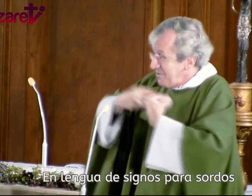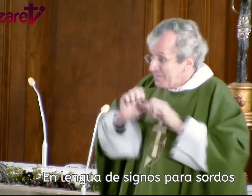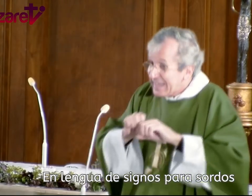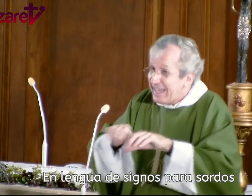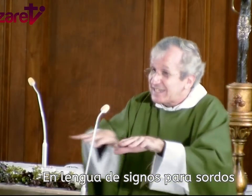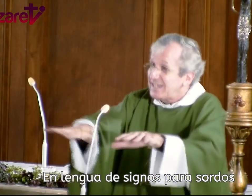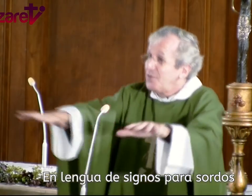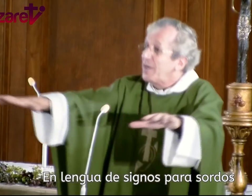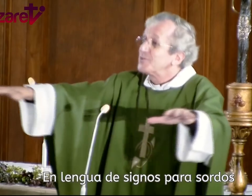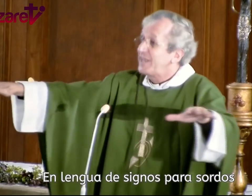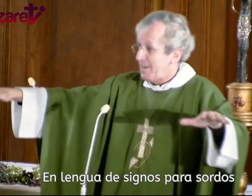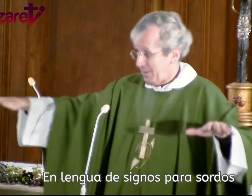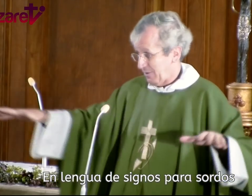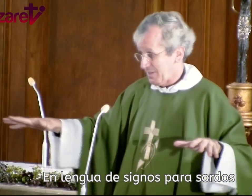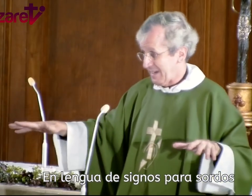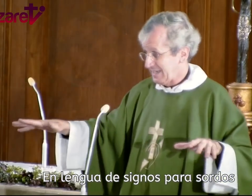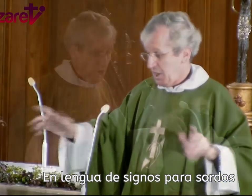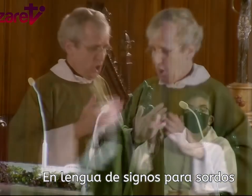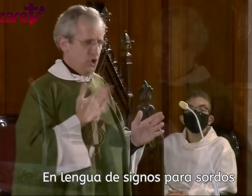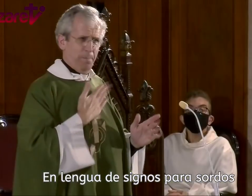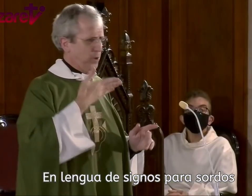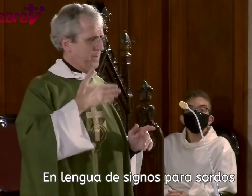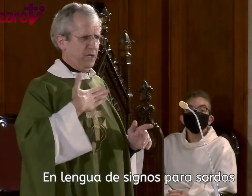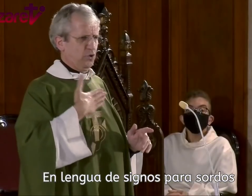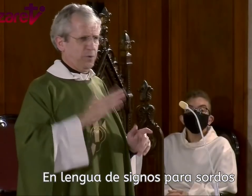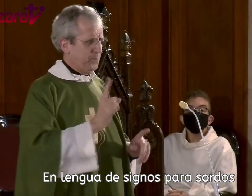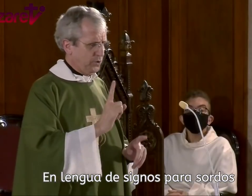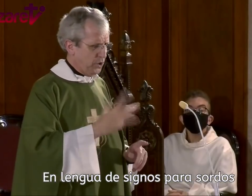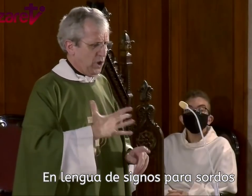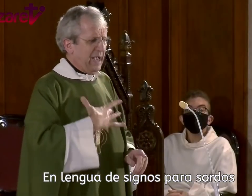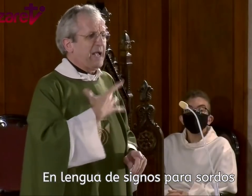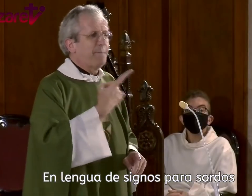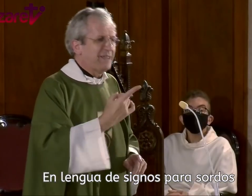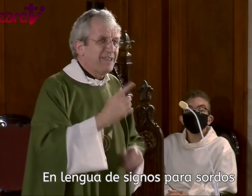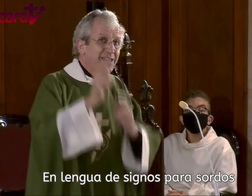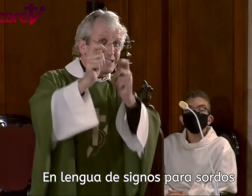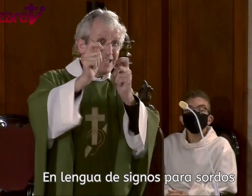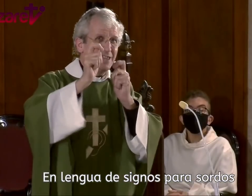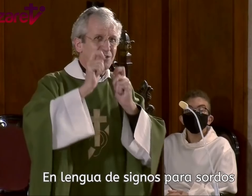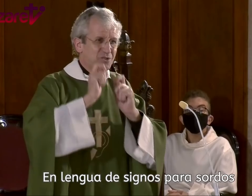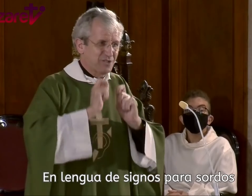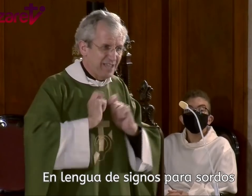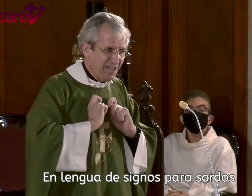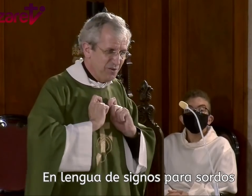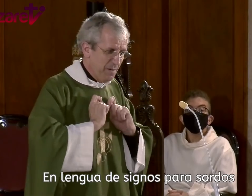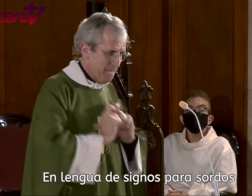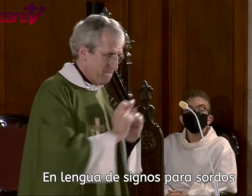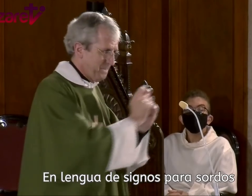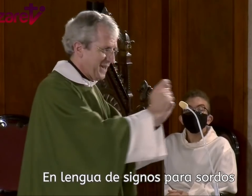Que es lo que hemos derramado A los demás No por mérito Propio No, no Capacidades Que Dios Nos ha dado Para